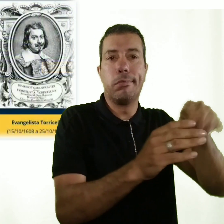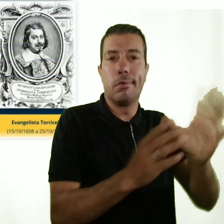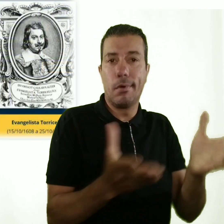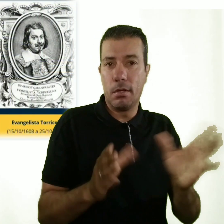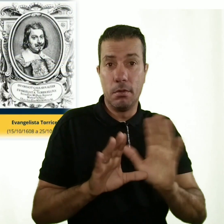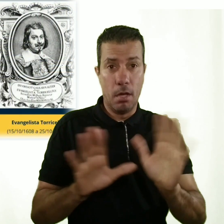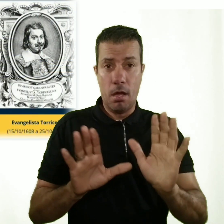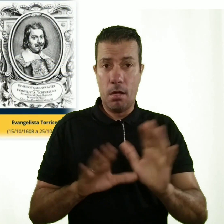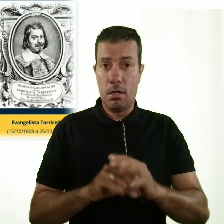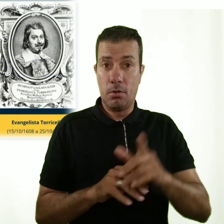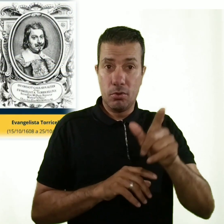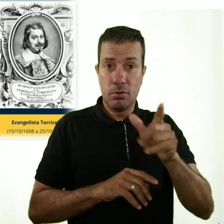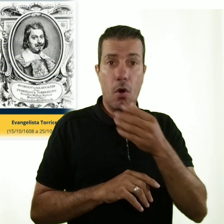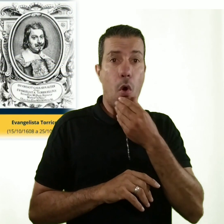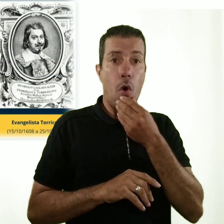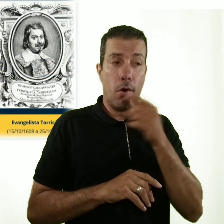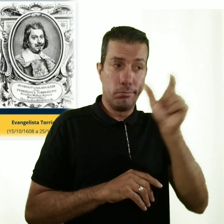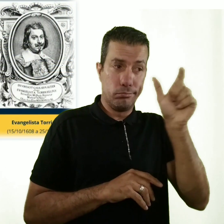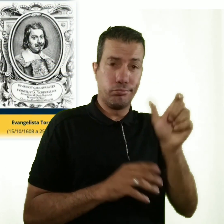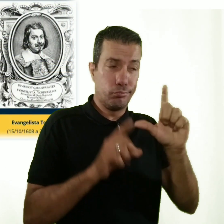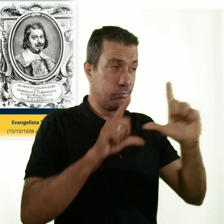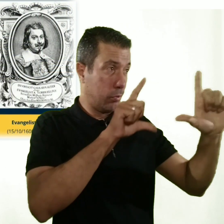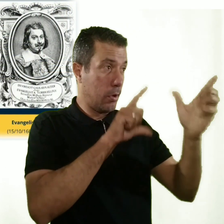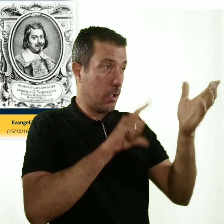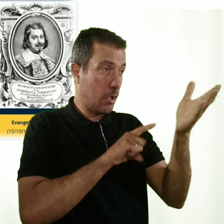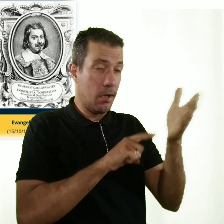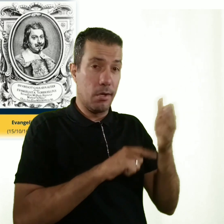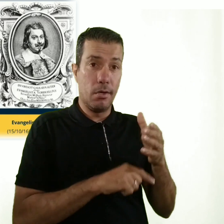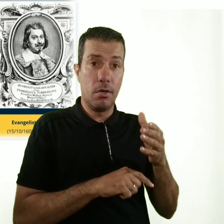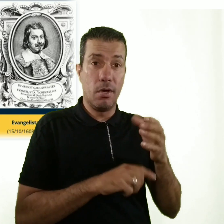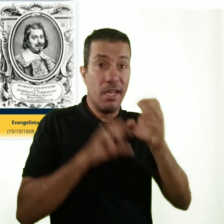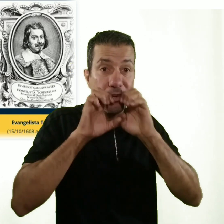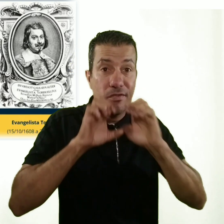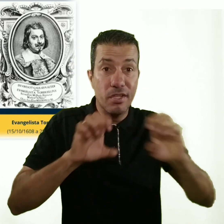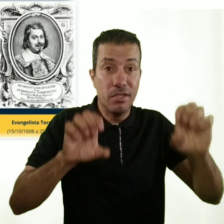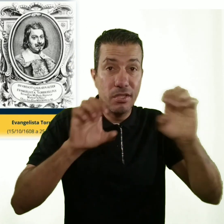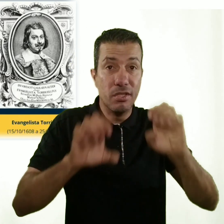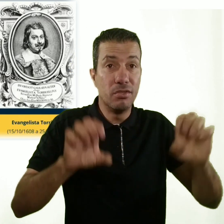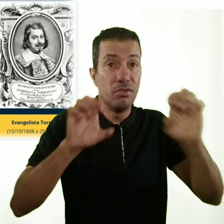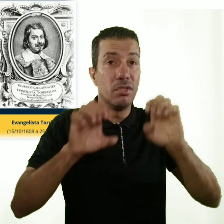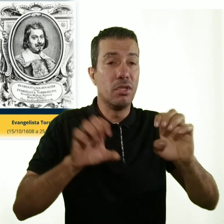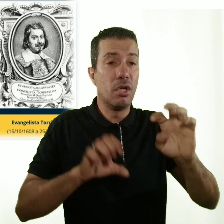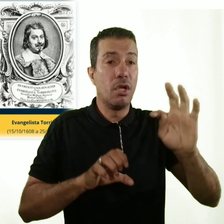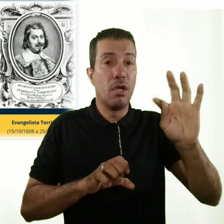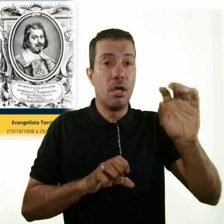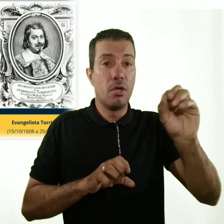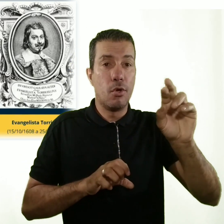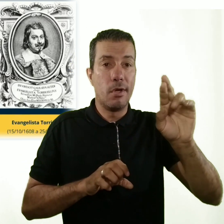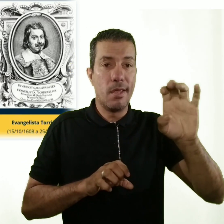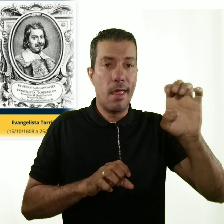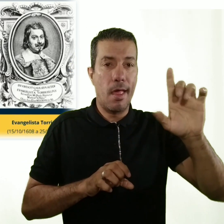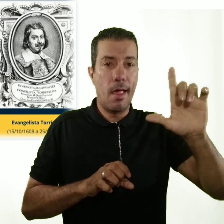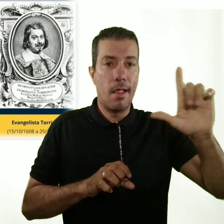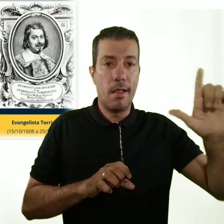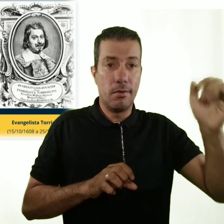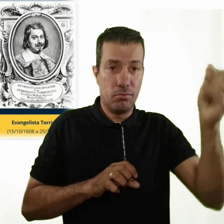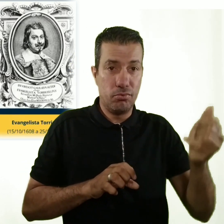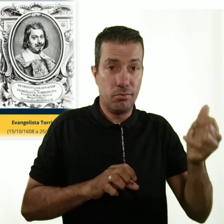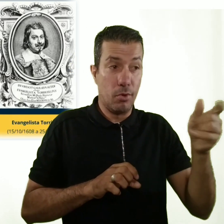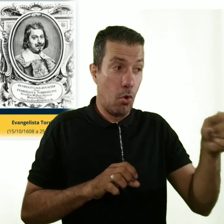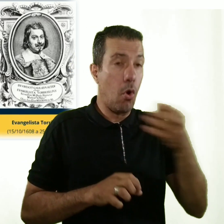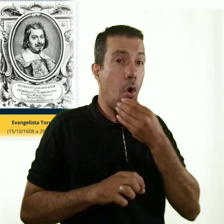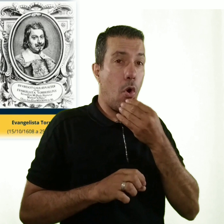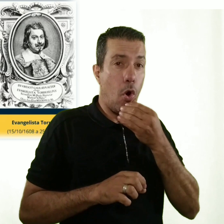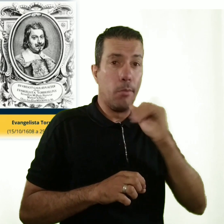Esse camarada aí que está na sua tela é o Evangelista Torricelli. Ele era um cientista do século XVII. Italiano, amigo de